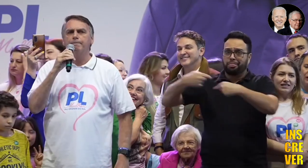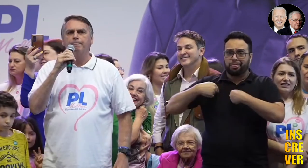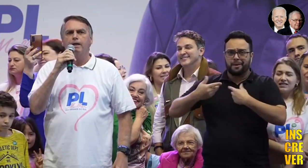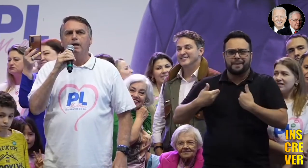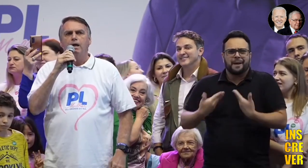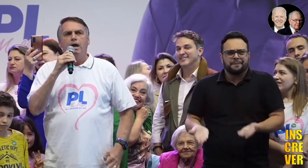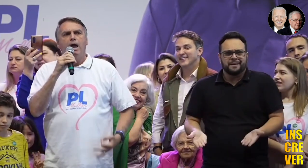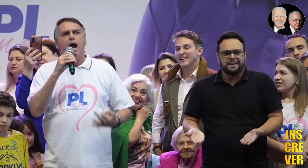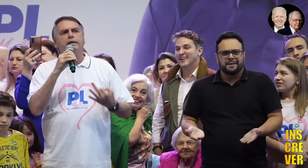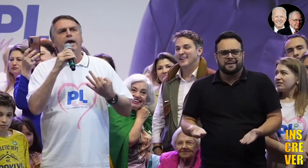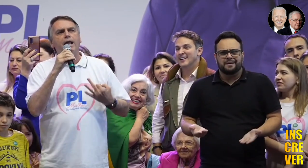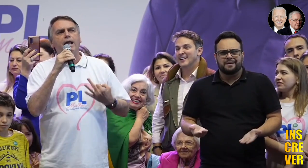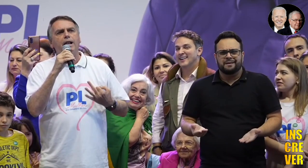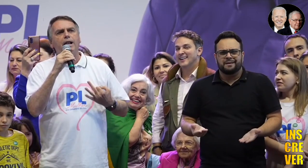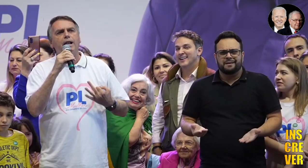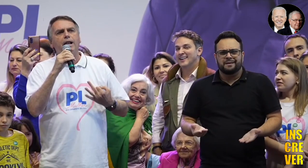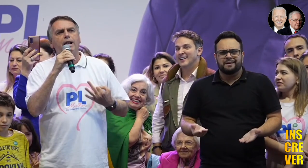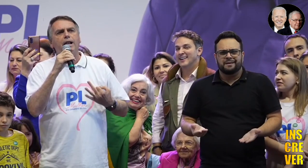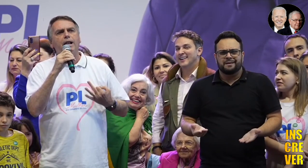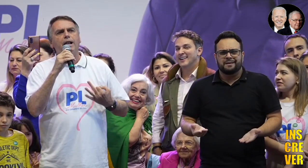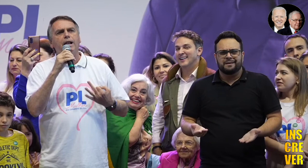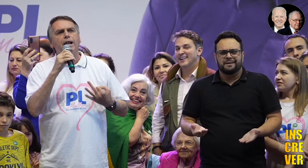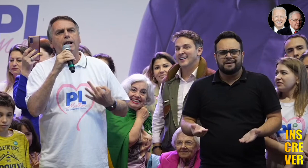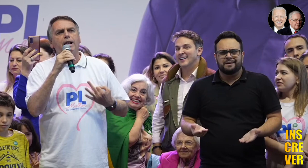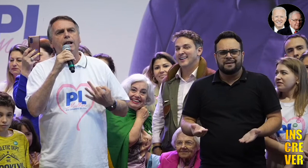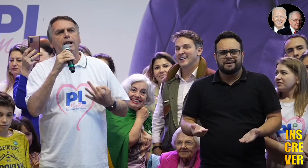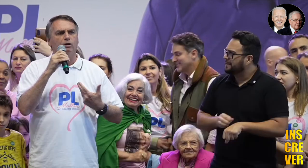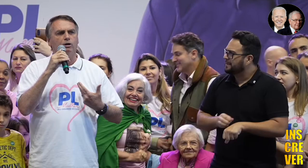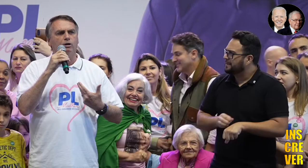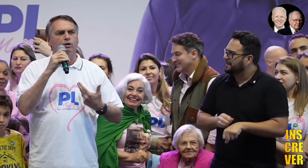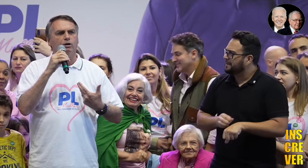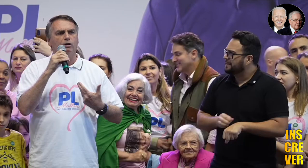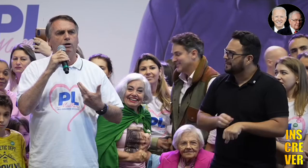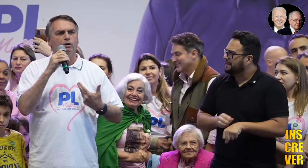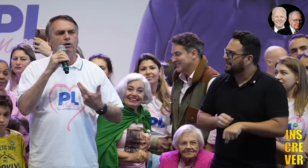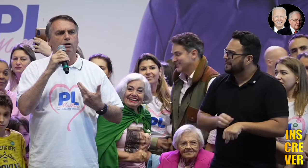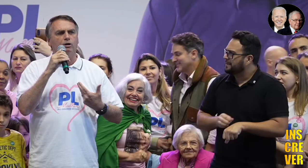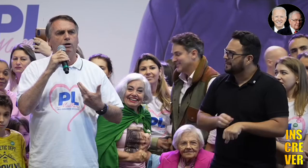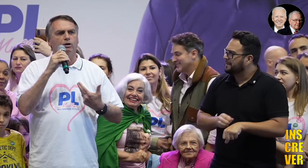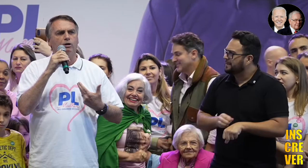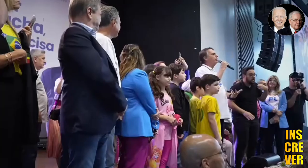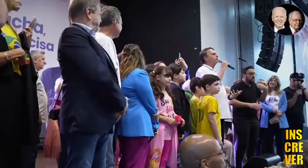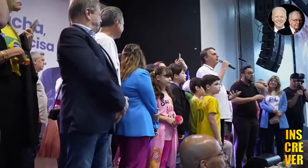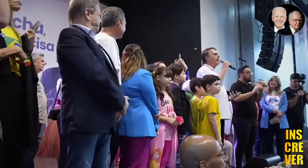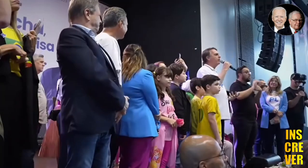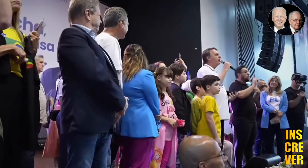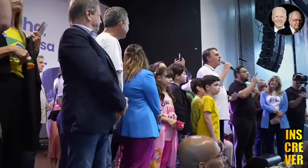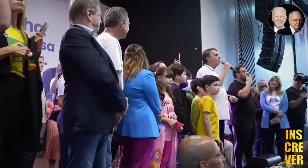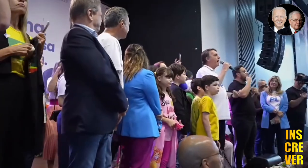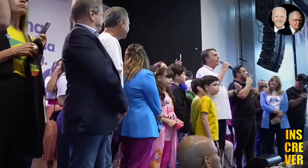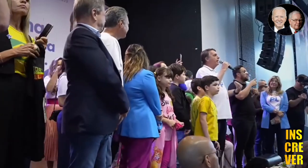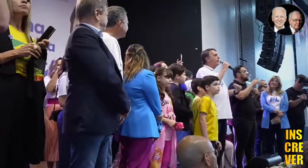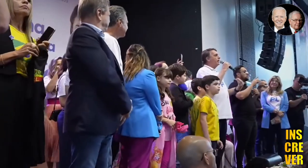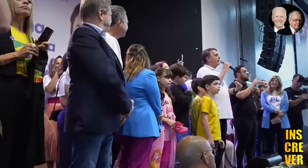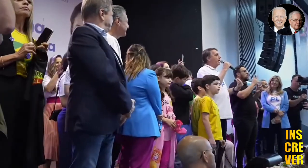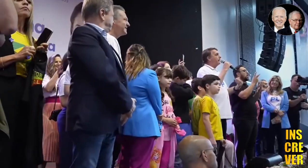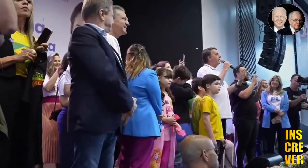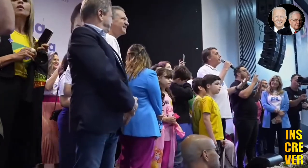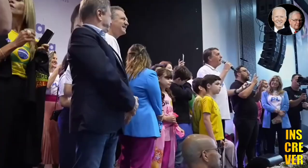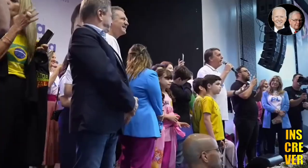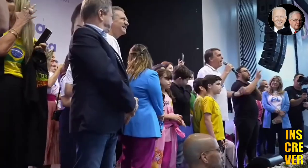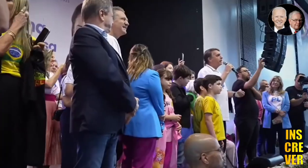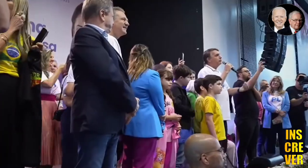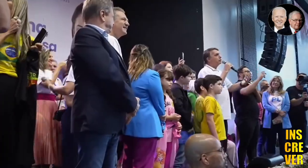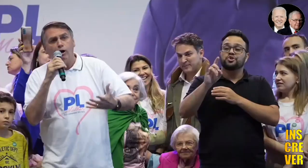ministério. É aquela que diz que eu queria dar um golpe em 2000 e de, agora, no dia 8 de janeiro, mas